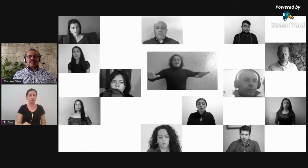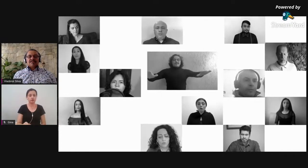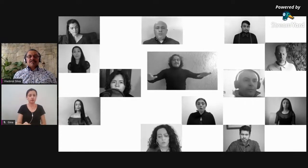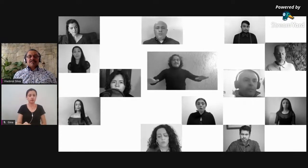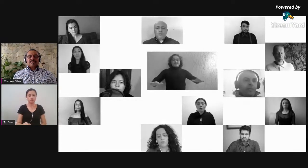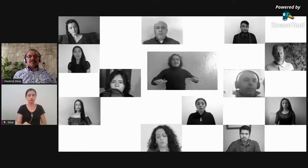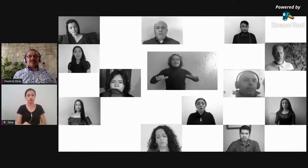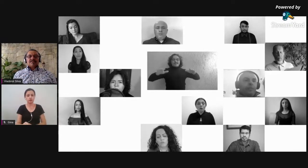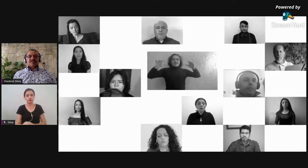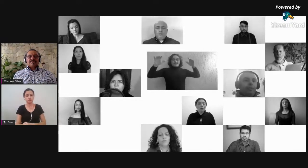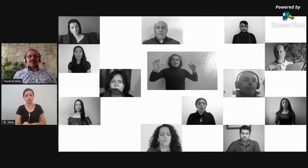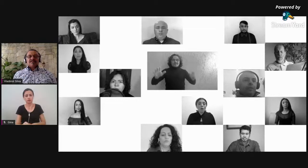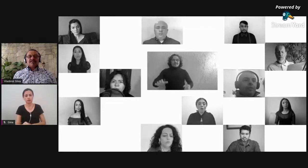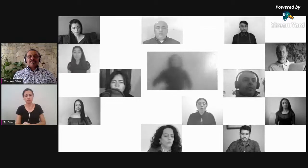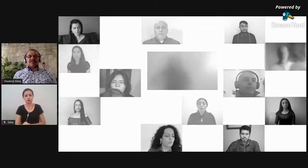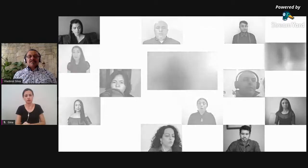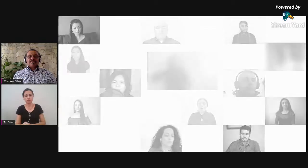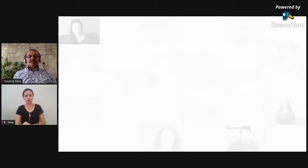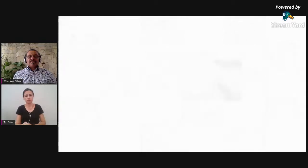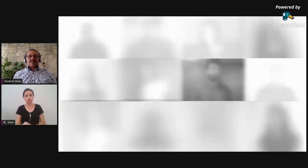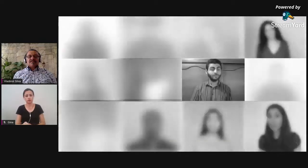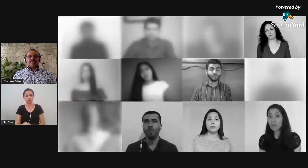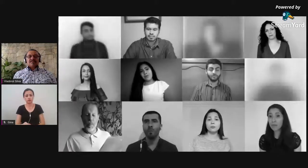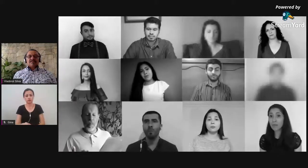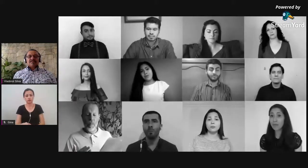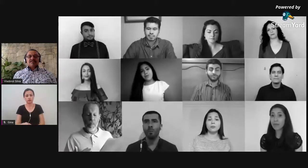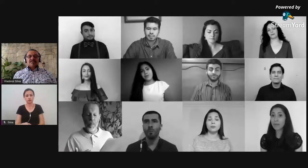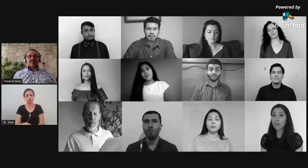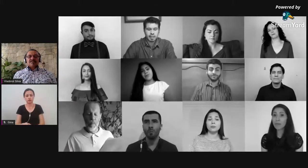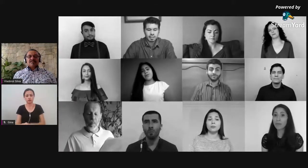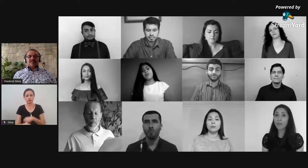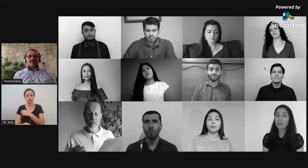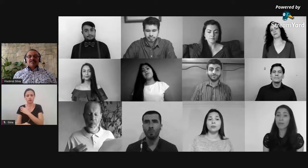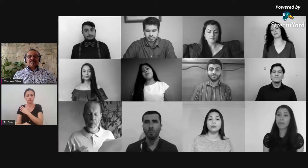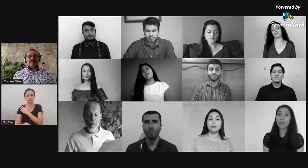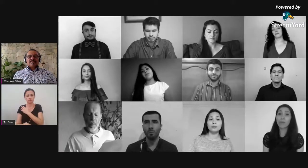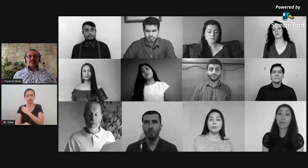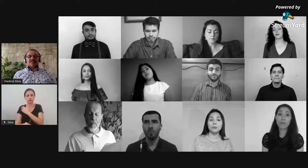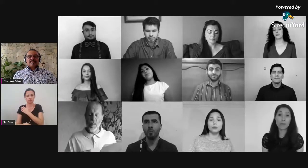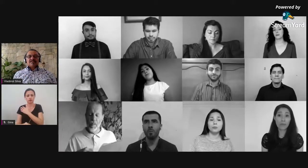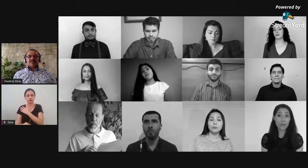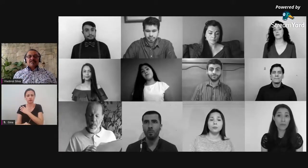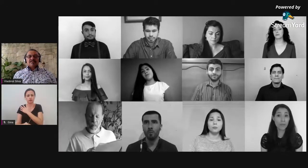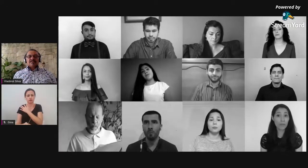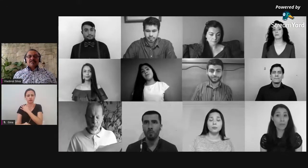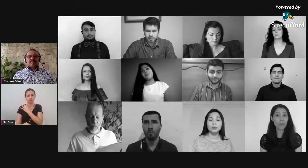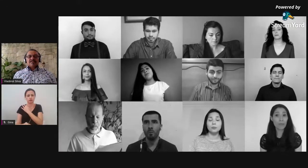Thank you.